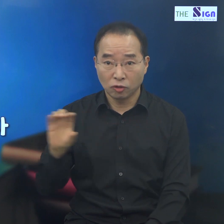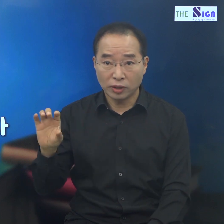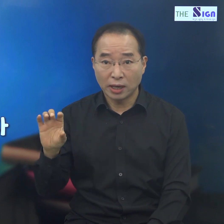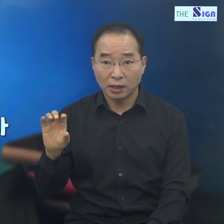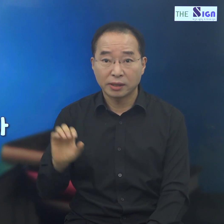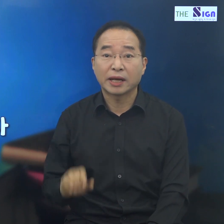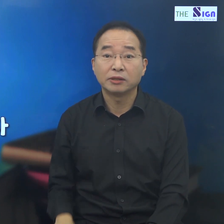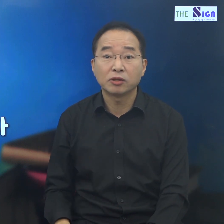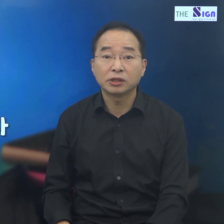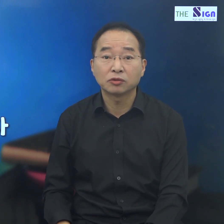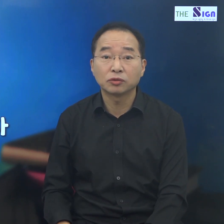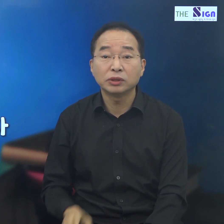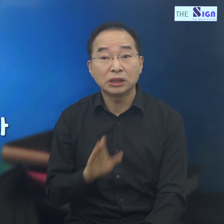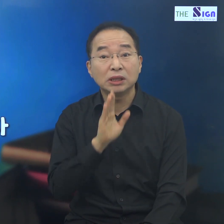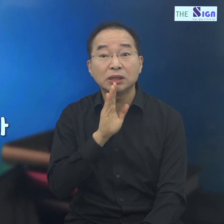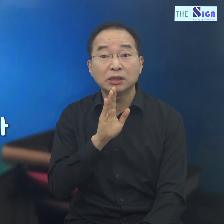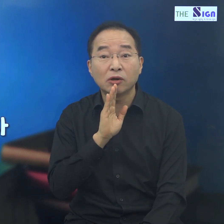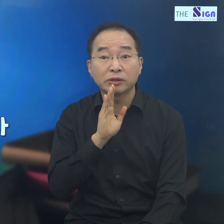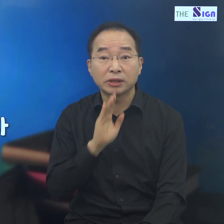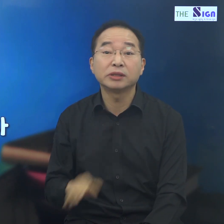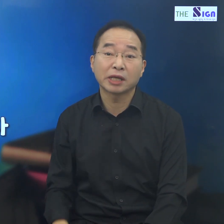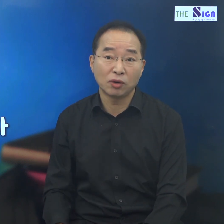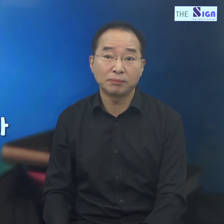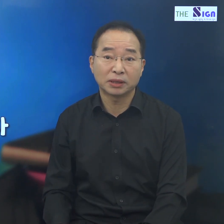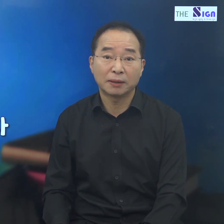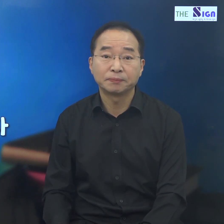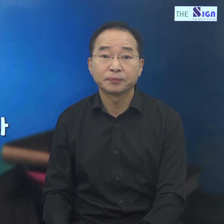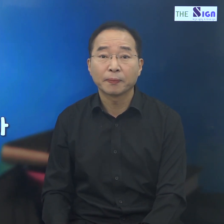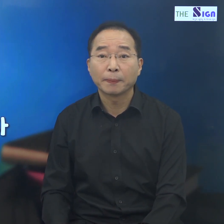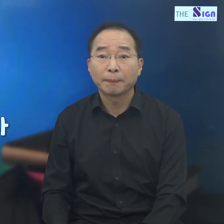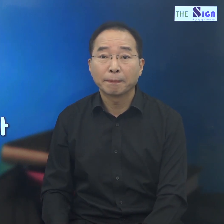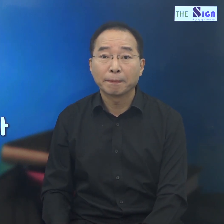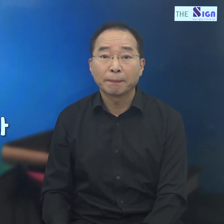거야 라는 형식으로 이것을 사용합니다.